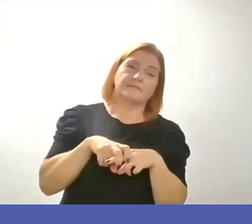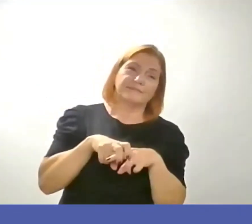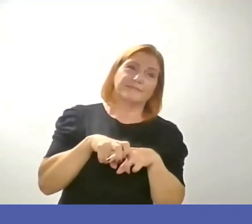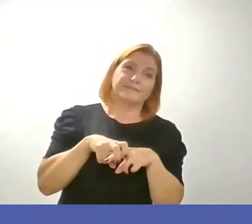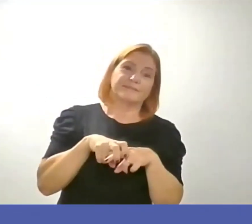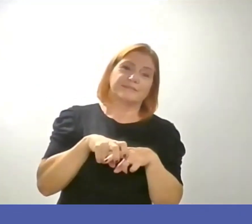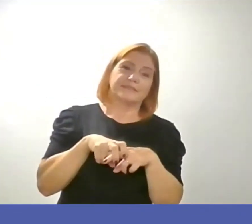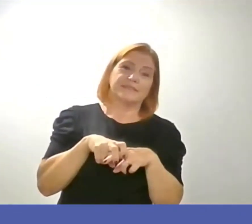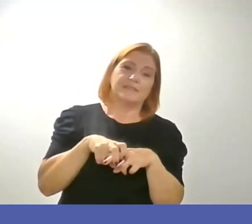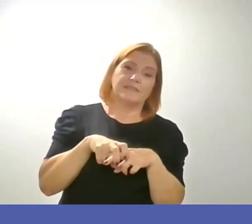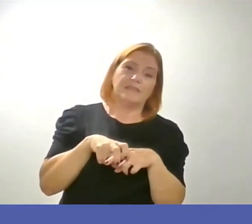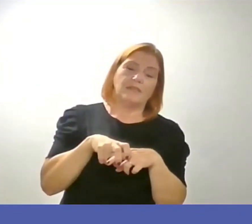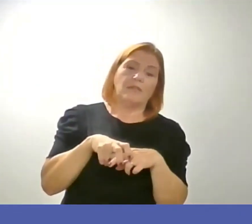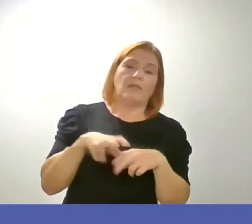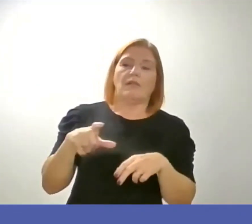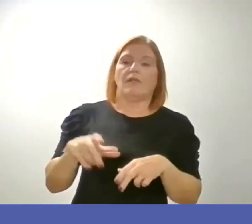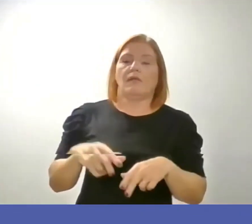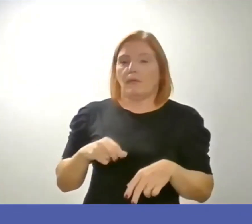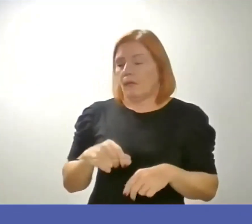Quem é trabalhador de última hora?